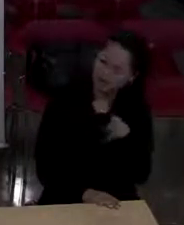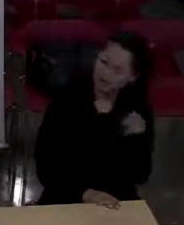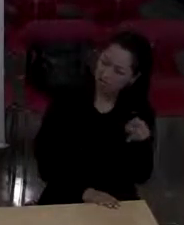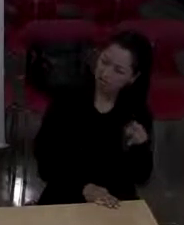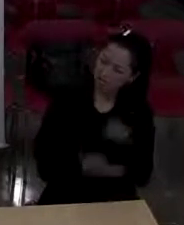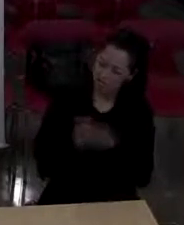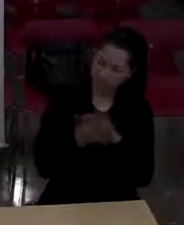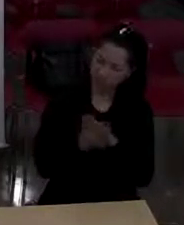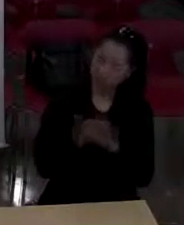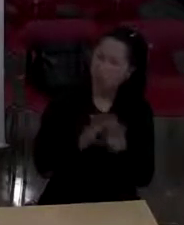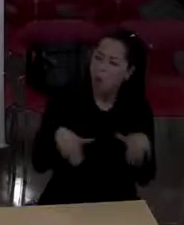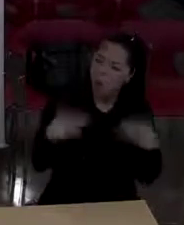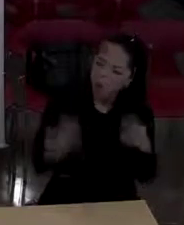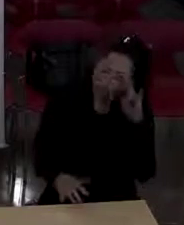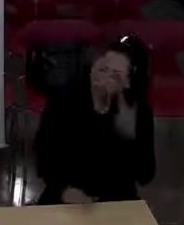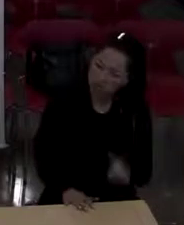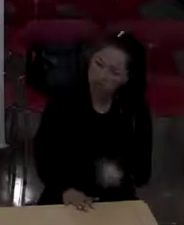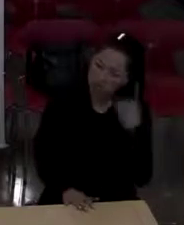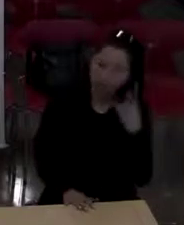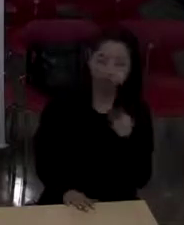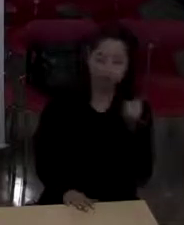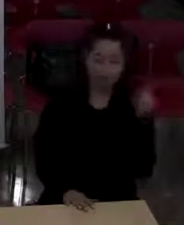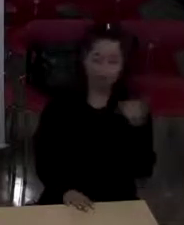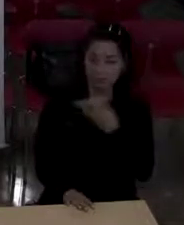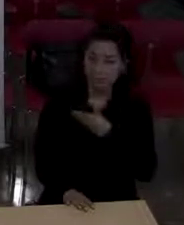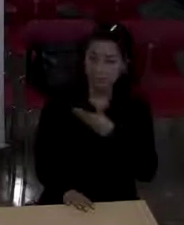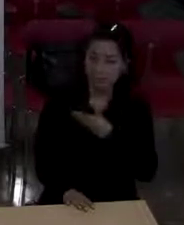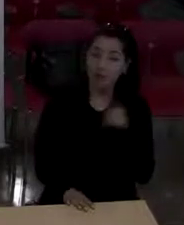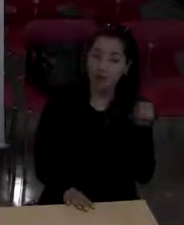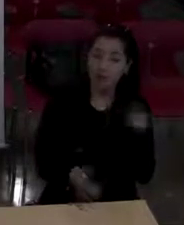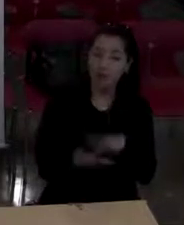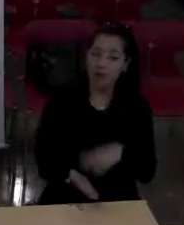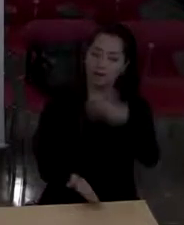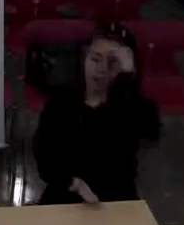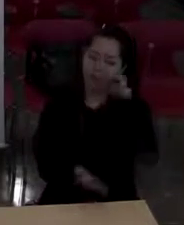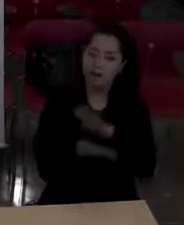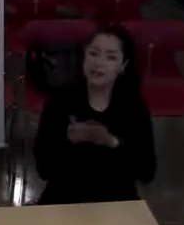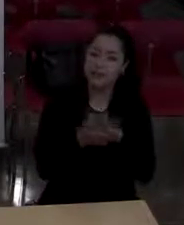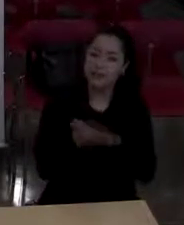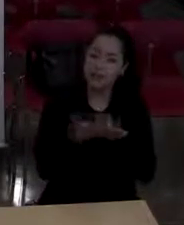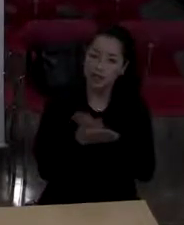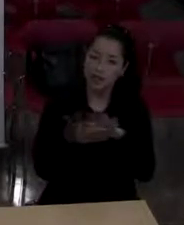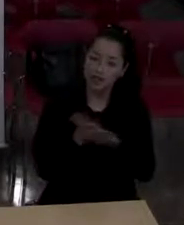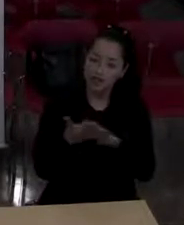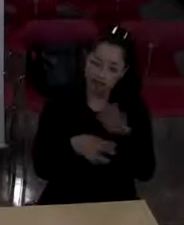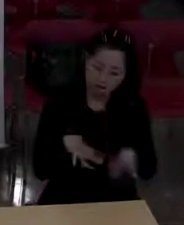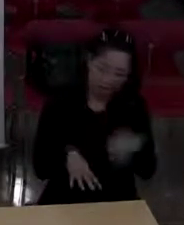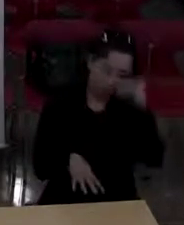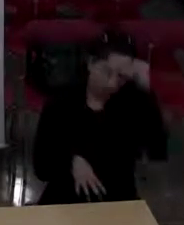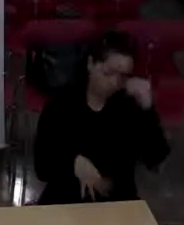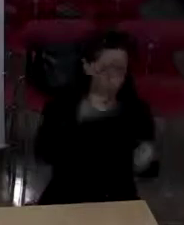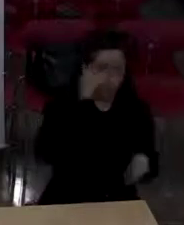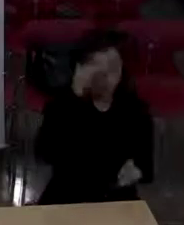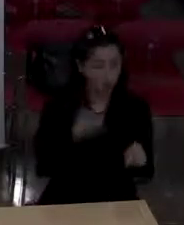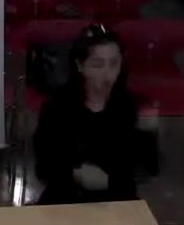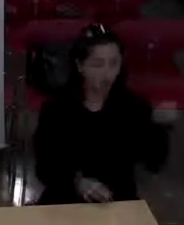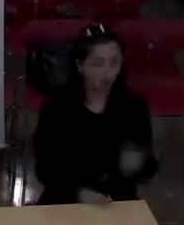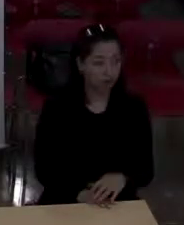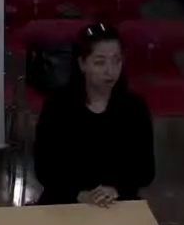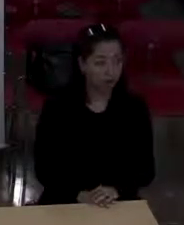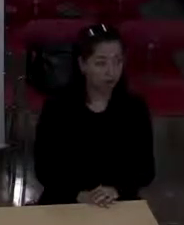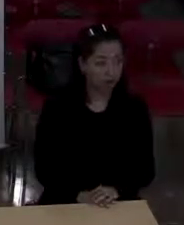lo contrario. Como Patricia, muchos otros padres aprenden a asignar para entender lo que quieren sus bebés. Se llama bebé, leche, todas